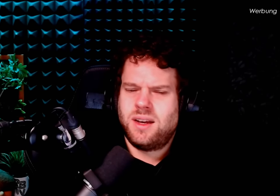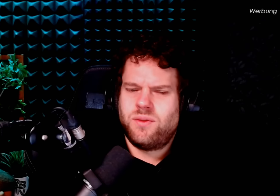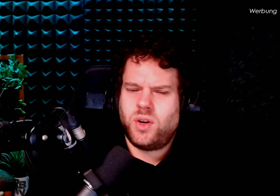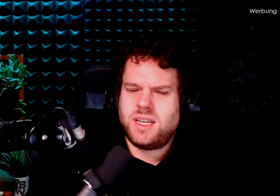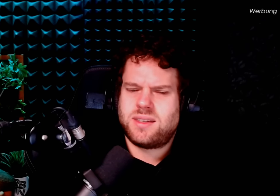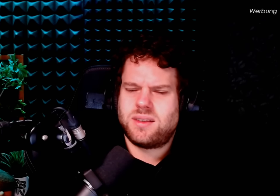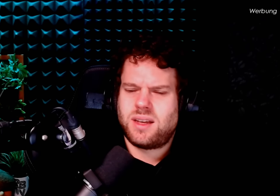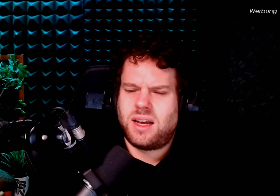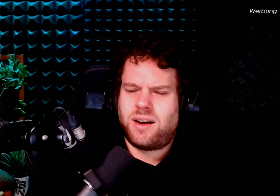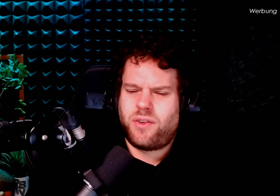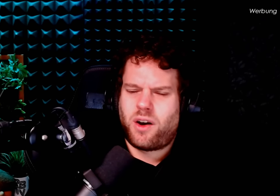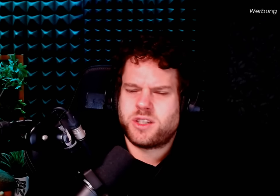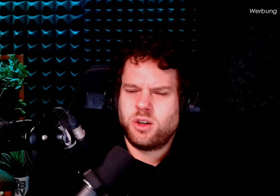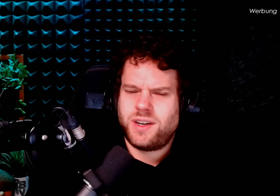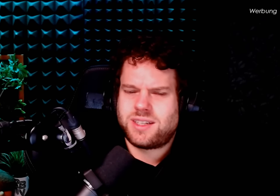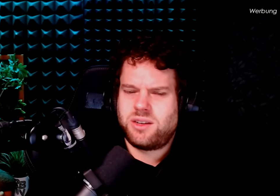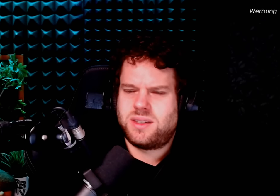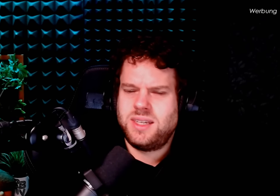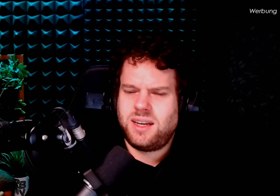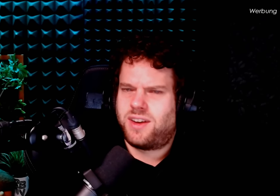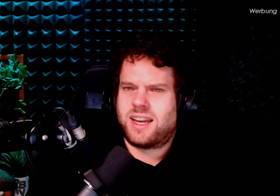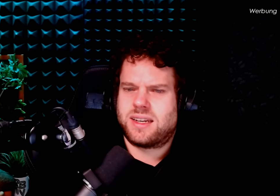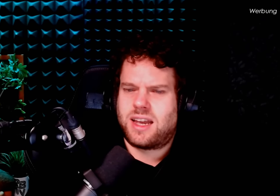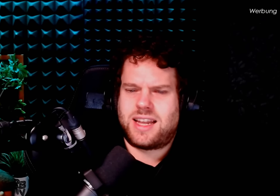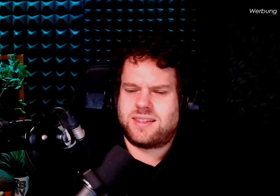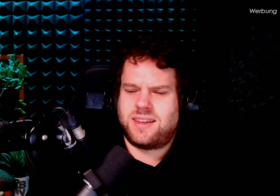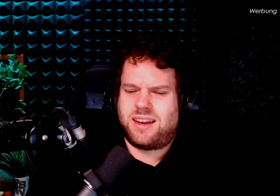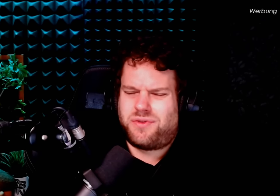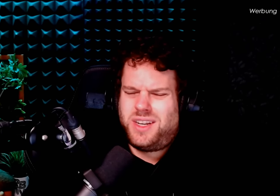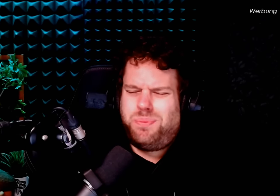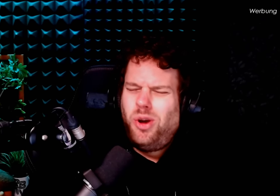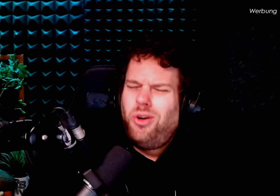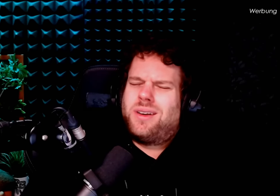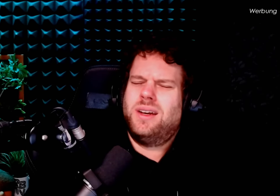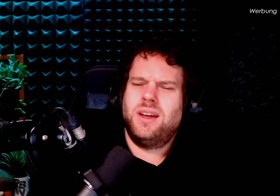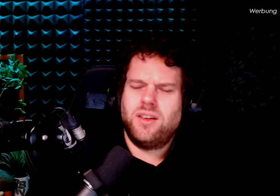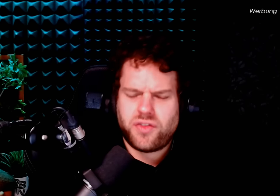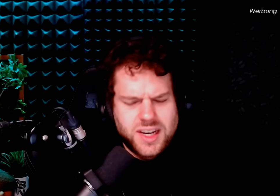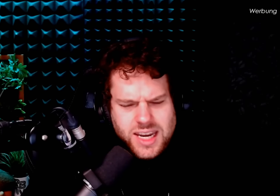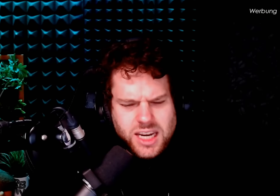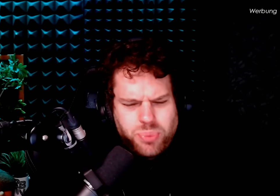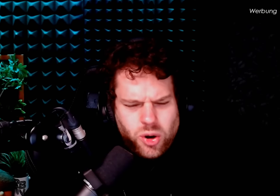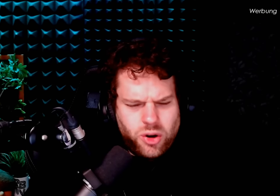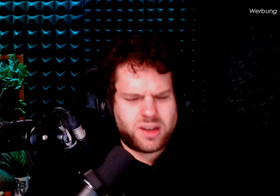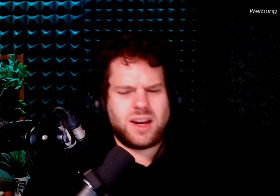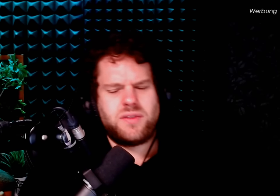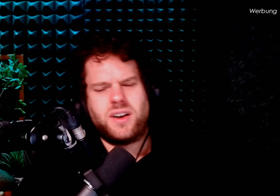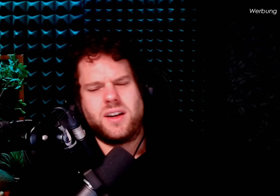wirklich auf sowas reduziert werden dann letzten Endes? Finde ich blöd. Finde ich blöd einfach.